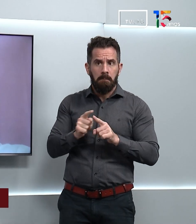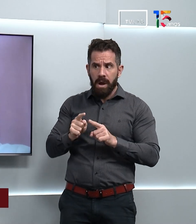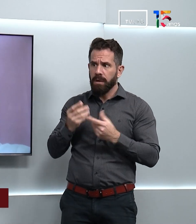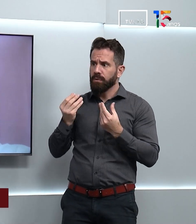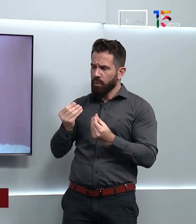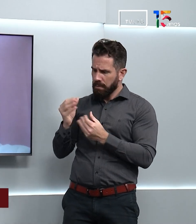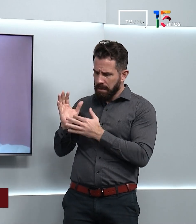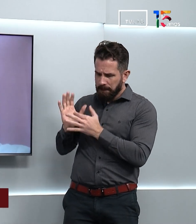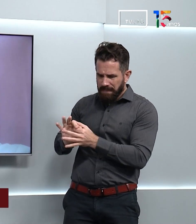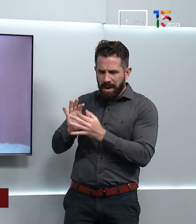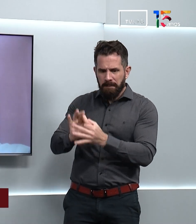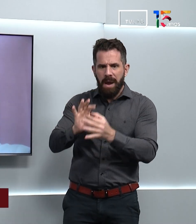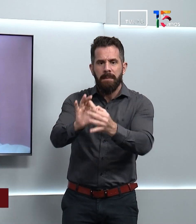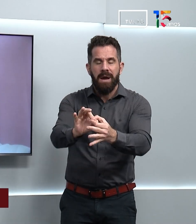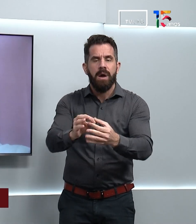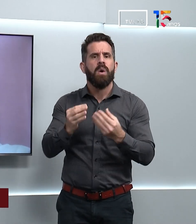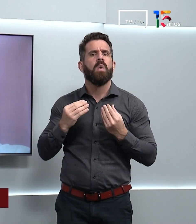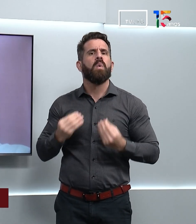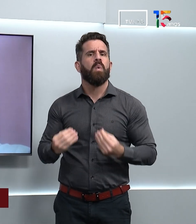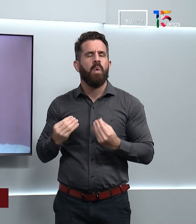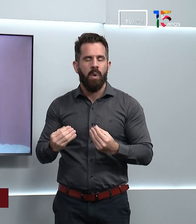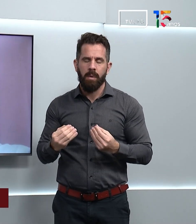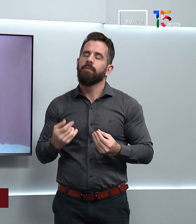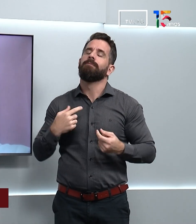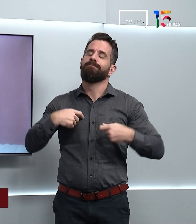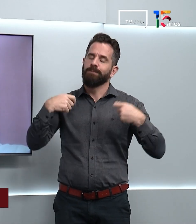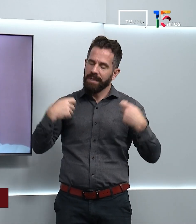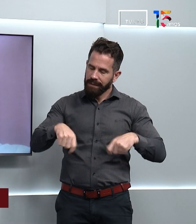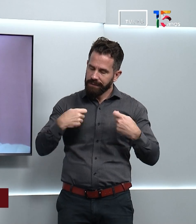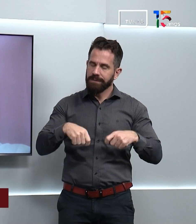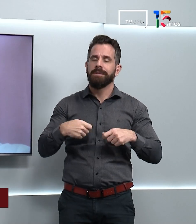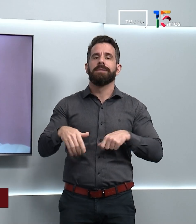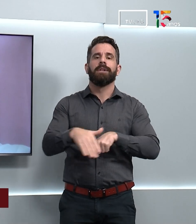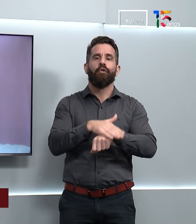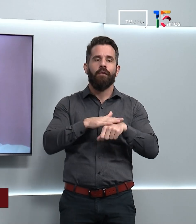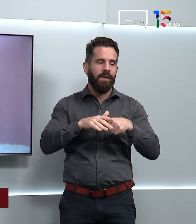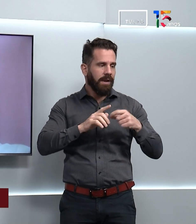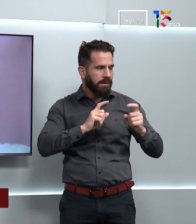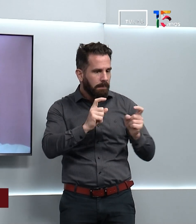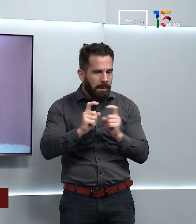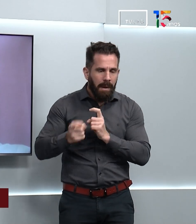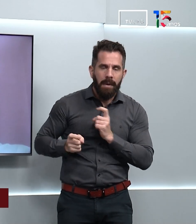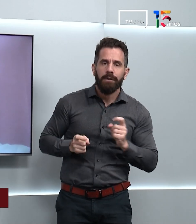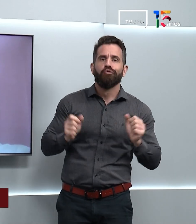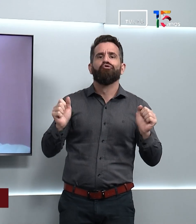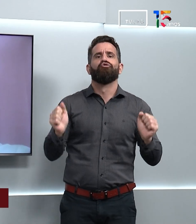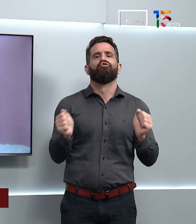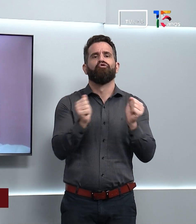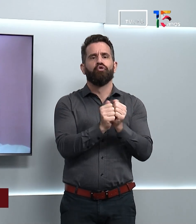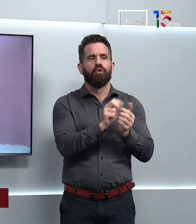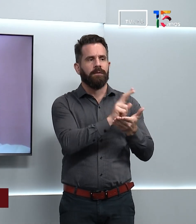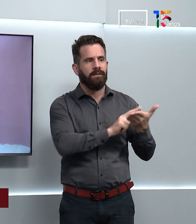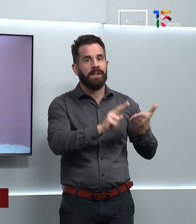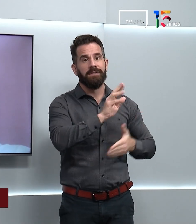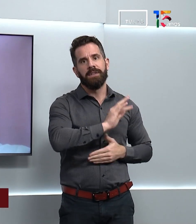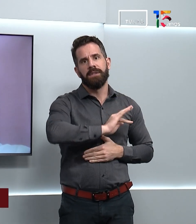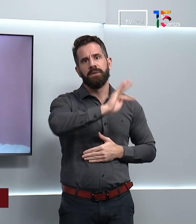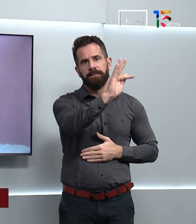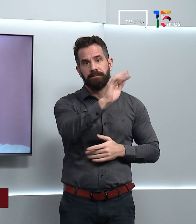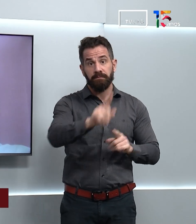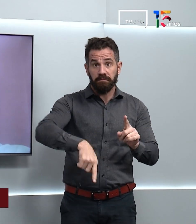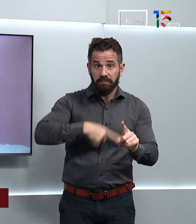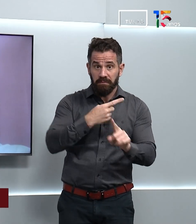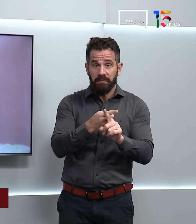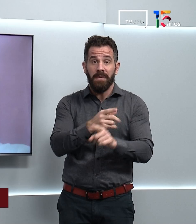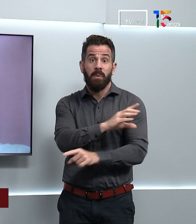que ser discutido, planejado junto com as universidades federais, né, e junto com as redes estaduais de educação, com os conselhos estaduais